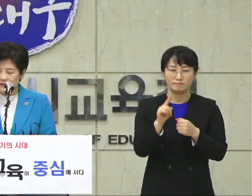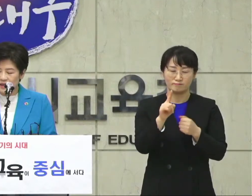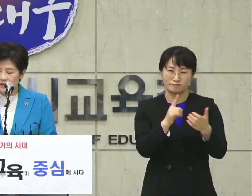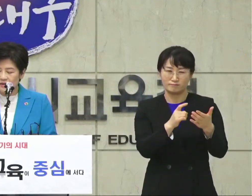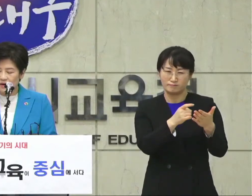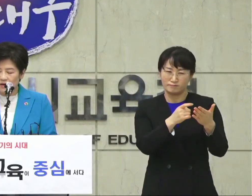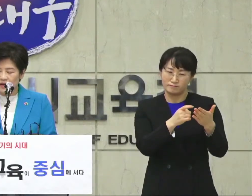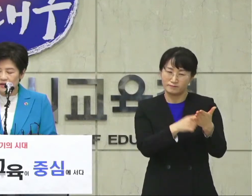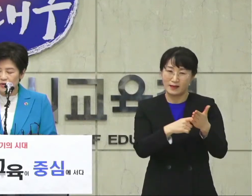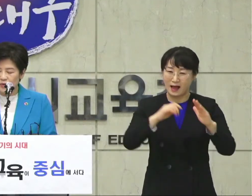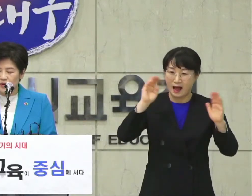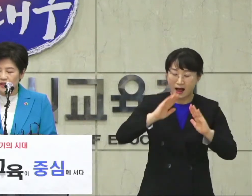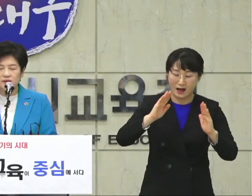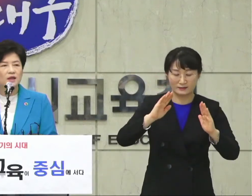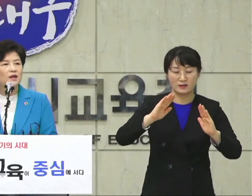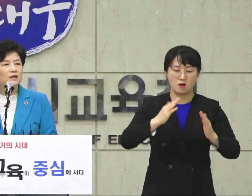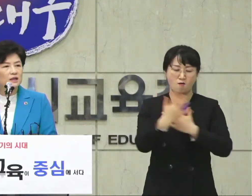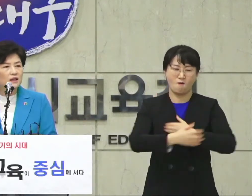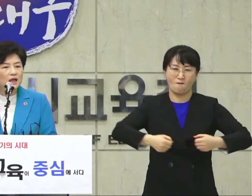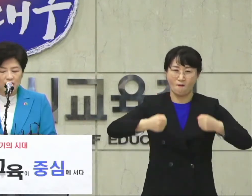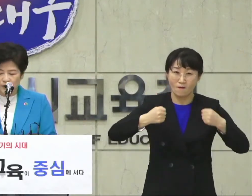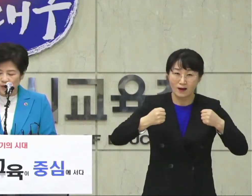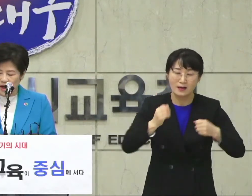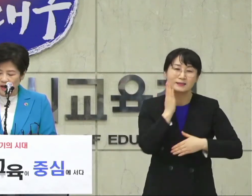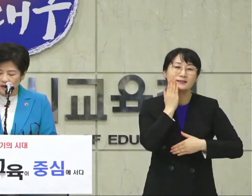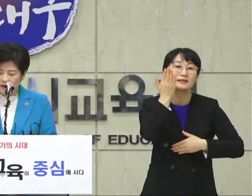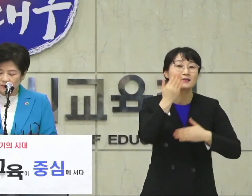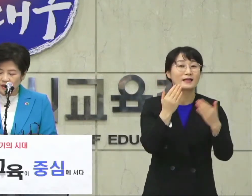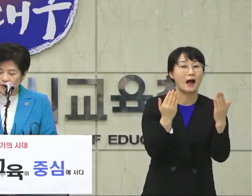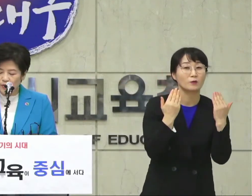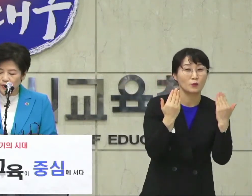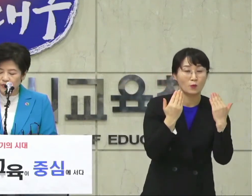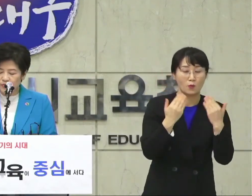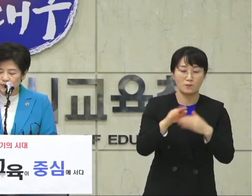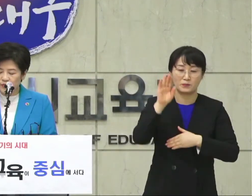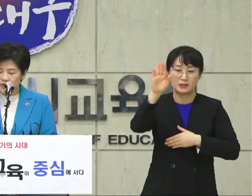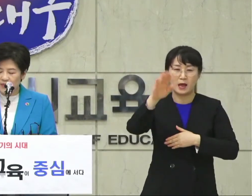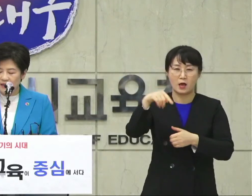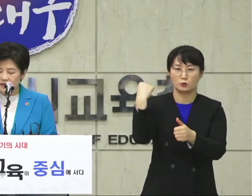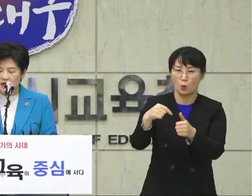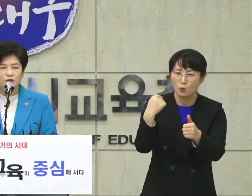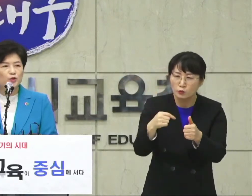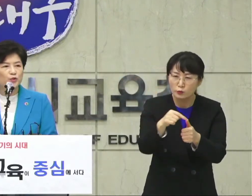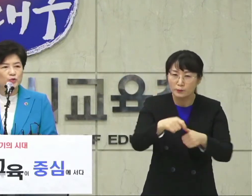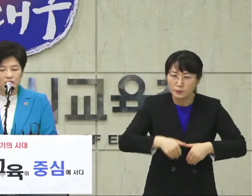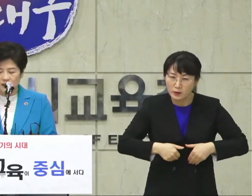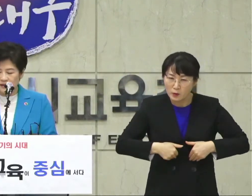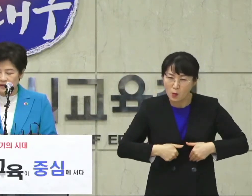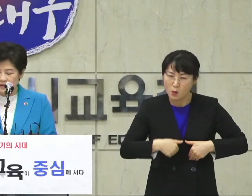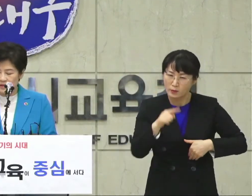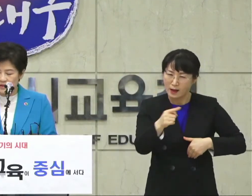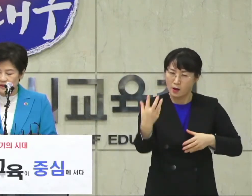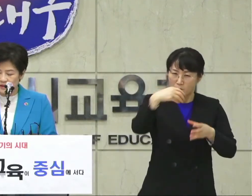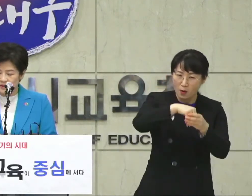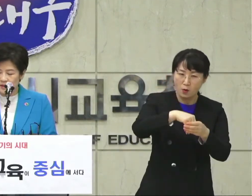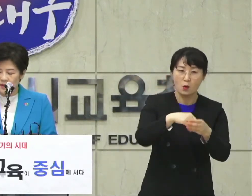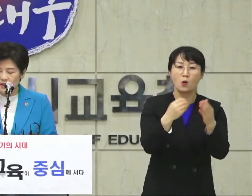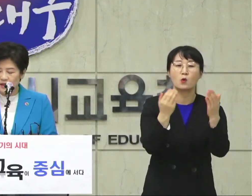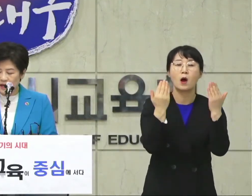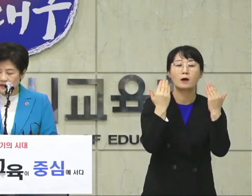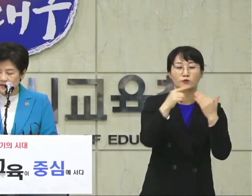절약과 학생 건강을 고려한 그린 학교와 미래 교육 수요를 반영한 교육기관을